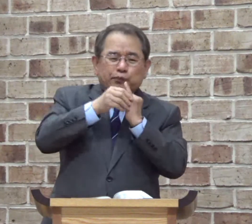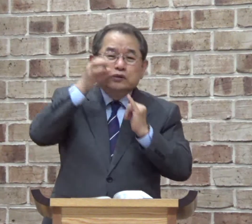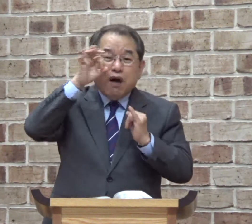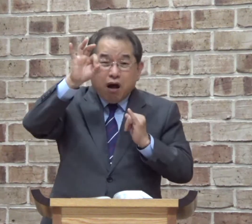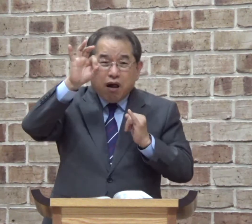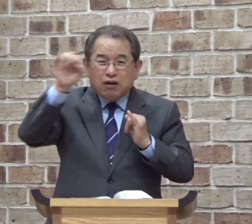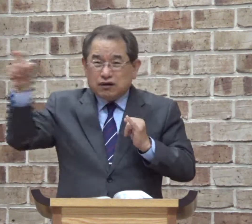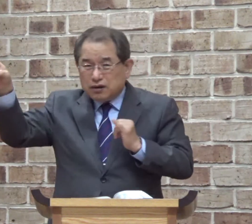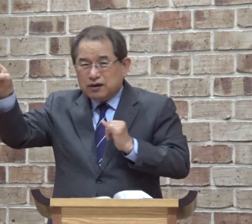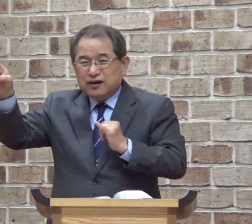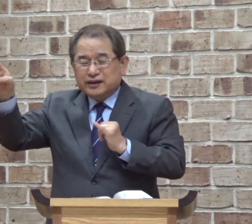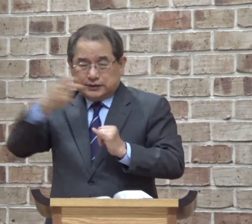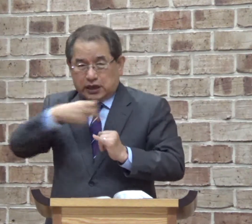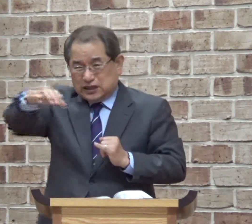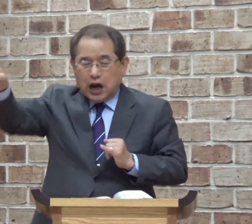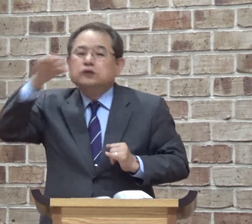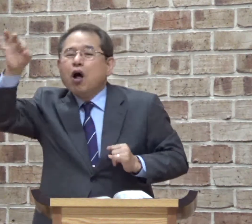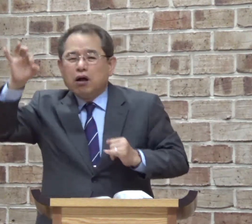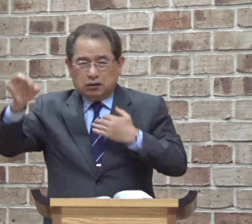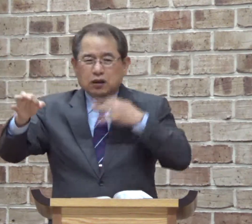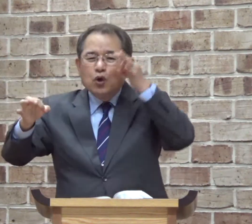만삭되지 못한 자로 비유하면서